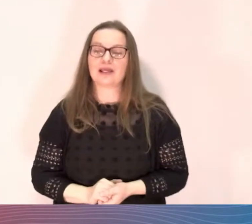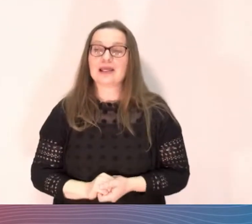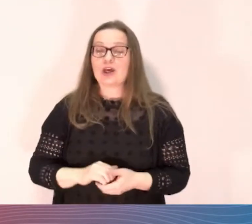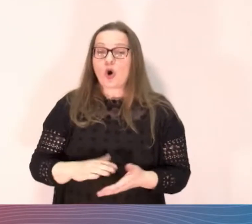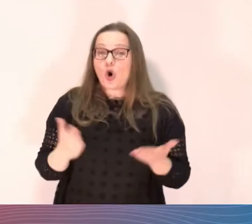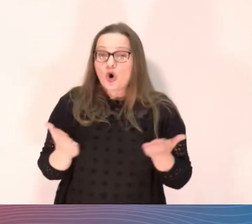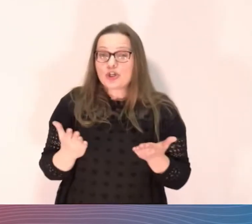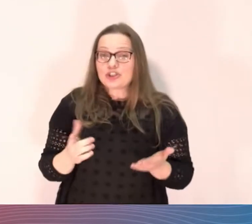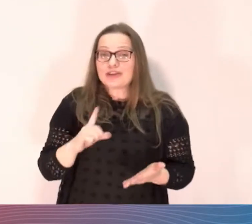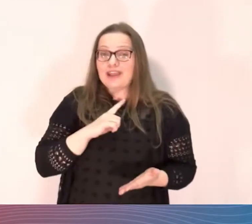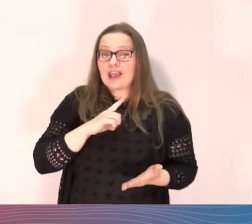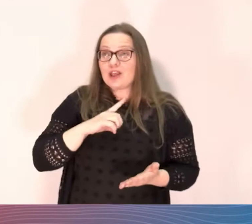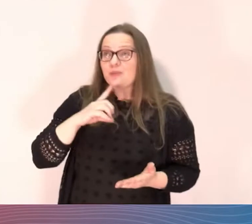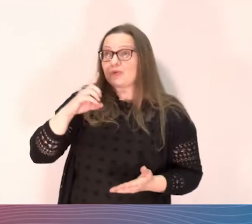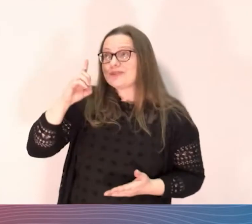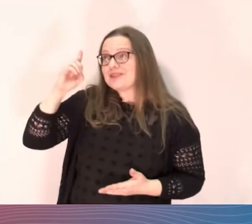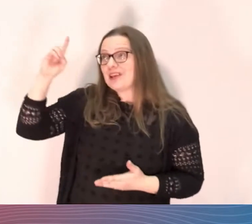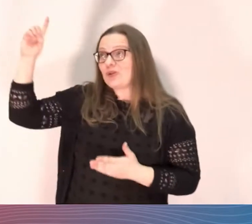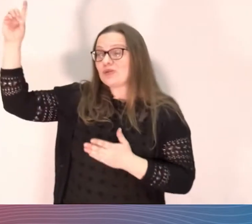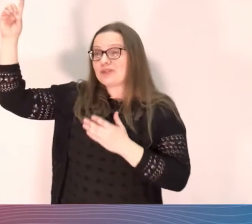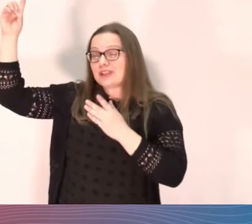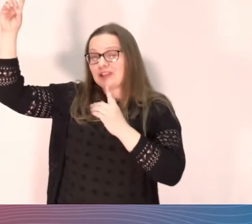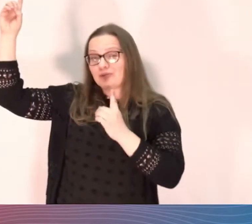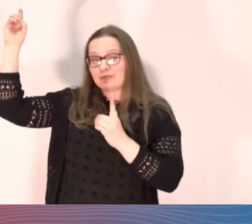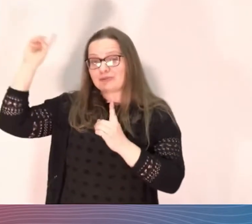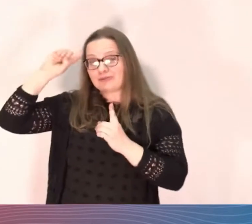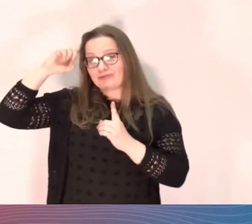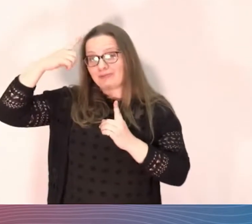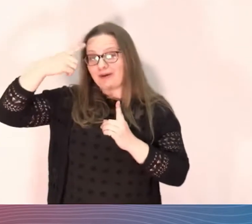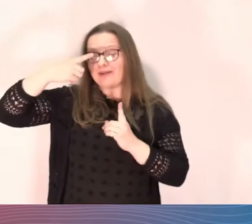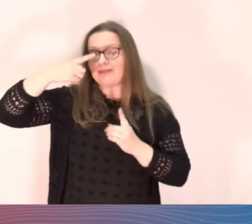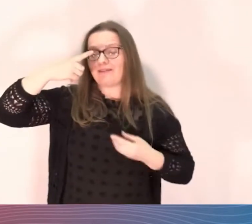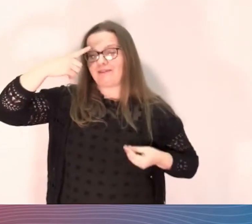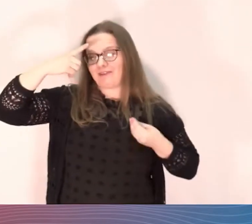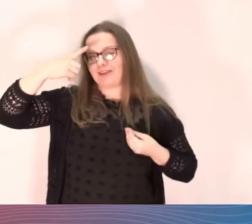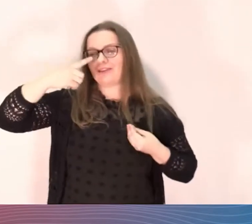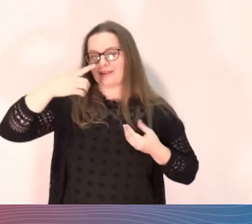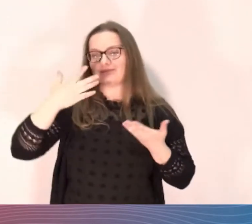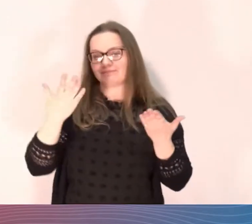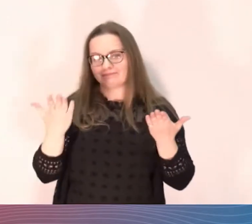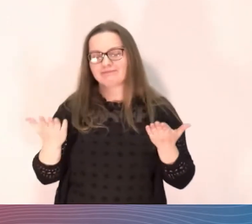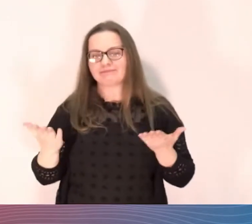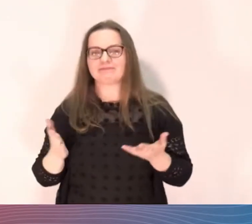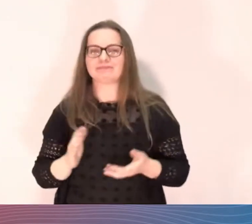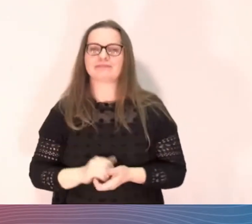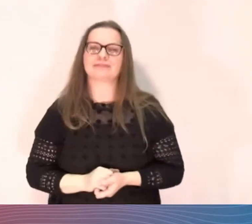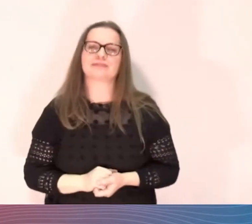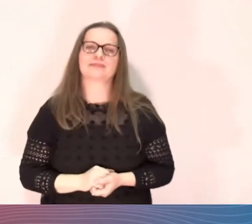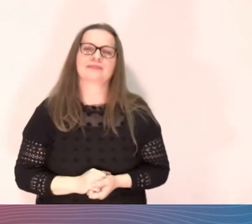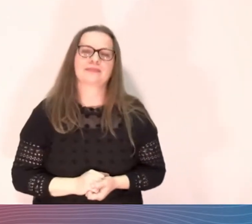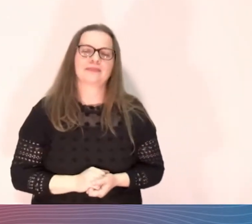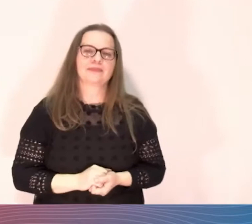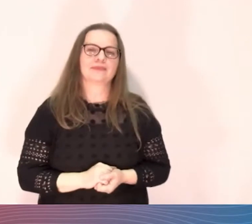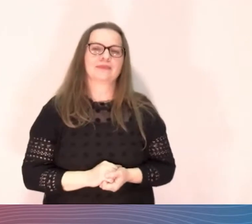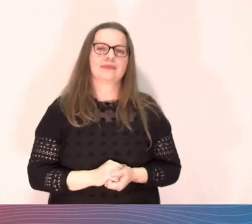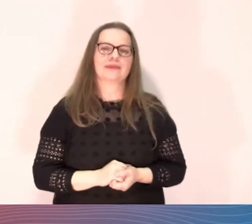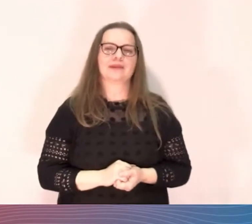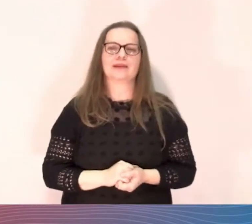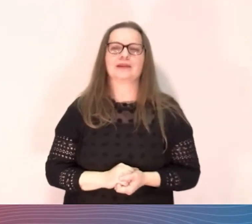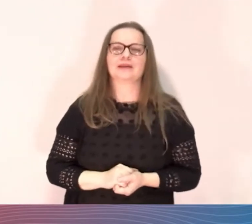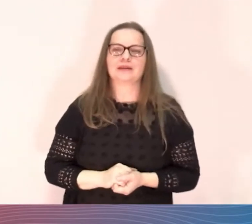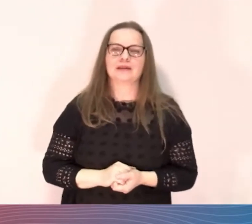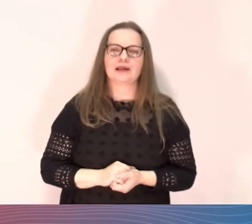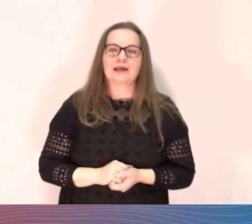Cristo é a nossa cabeça. E ele está encabeçando-nos até o final